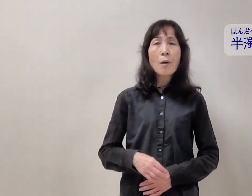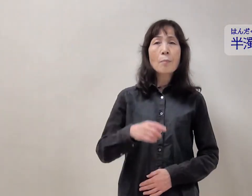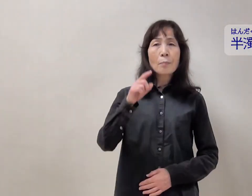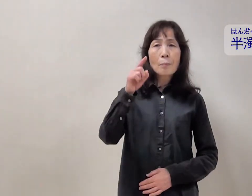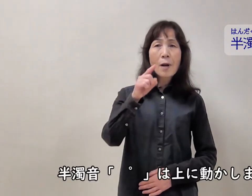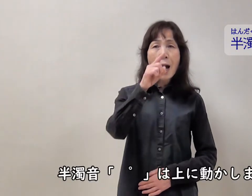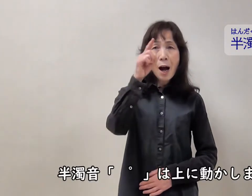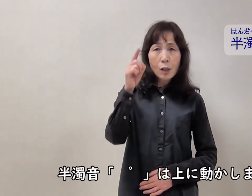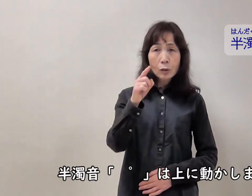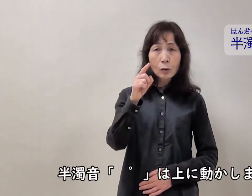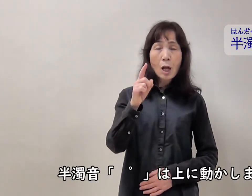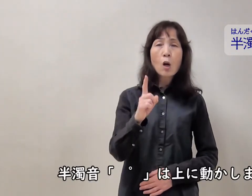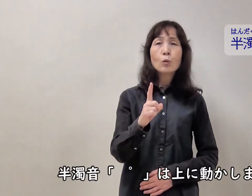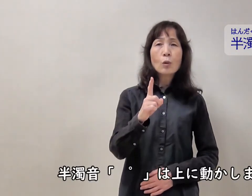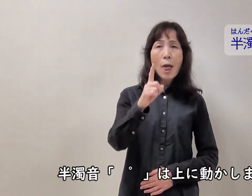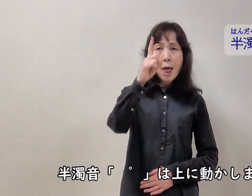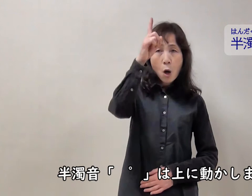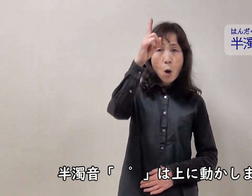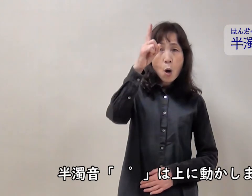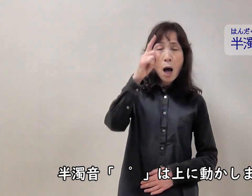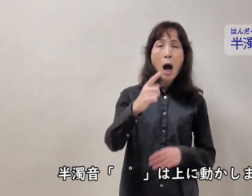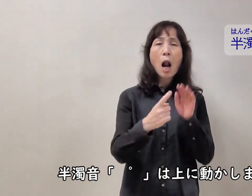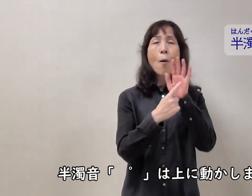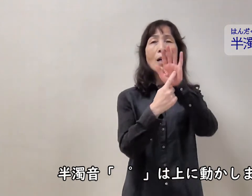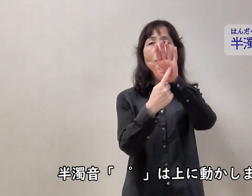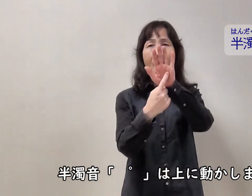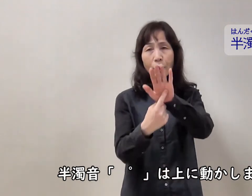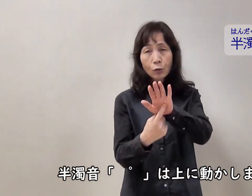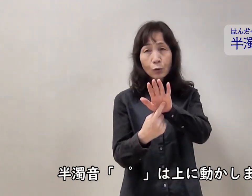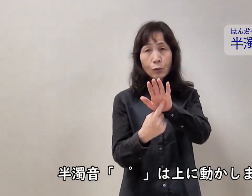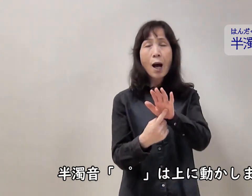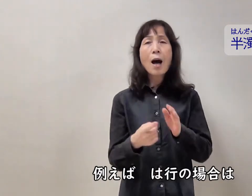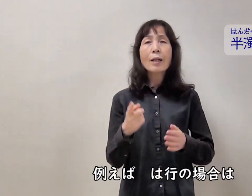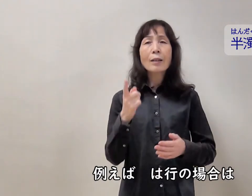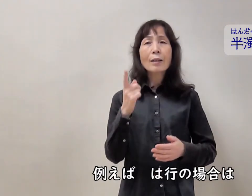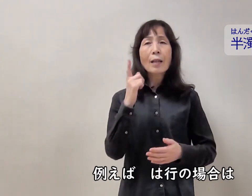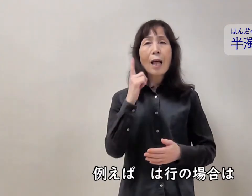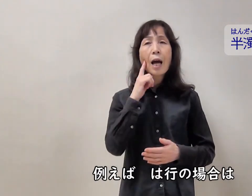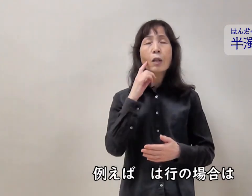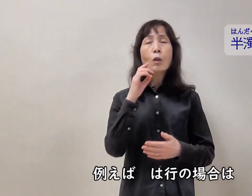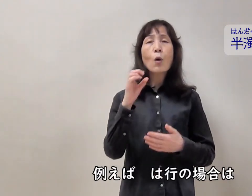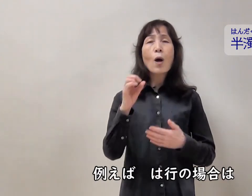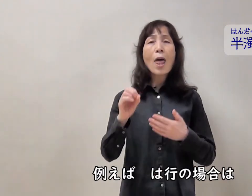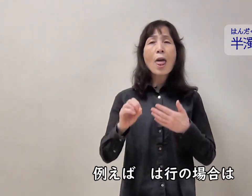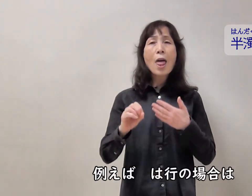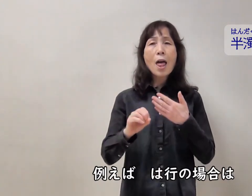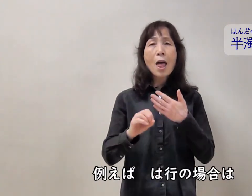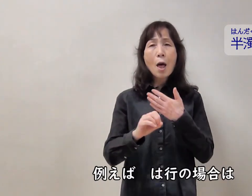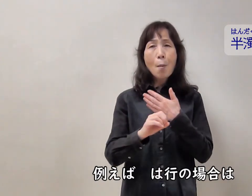半濁音は上に動かします。例えばは行の場